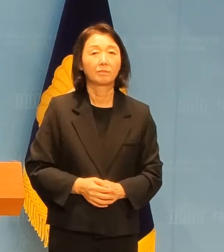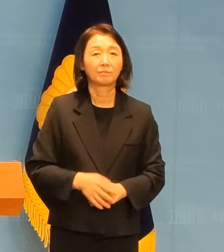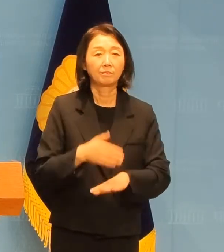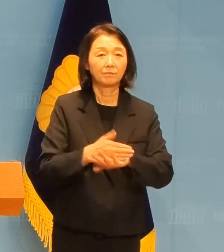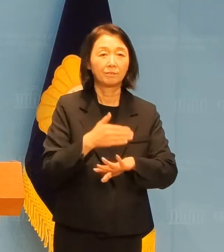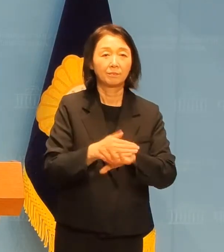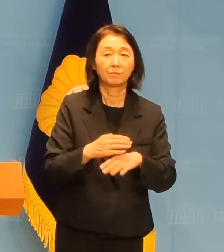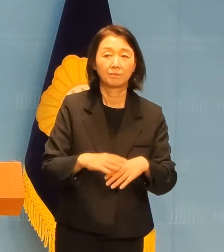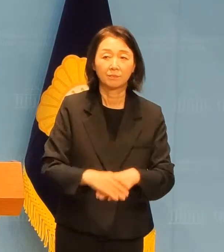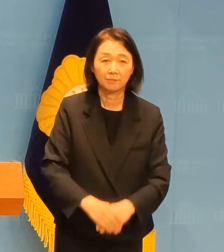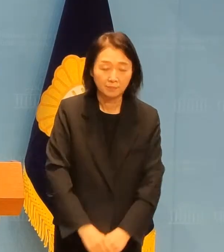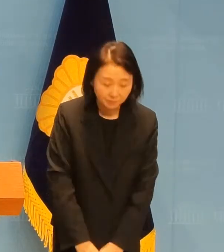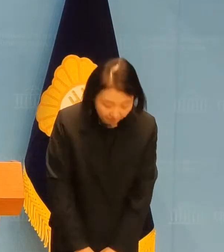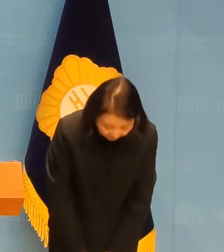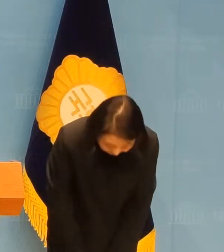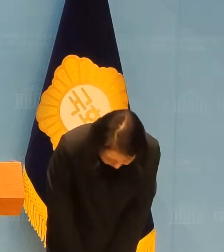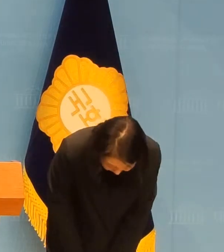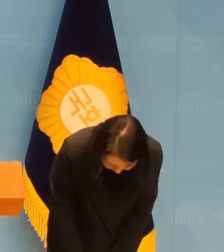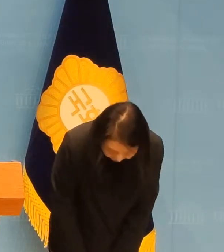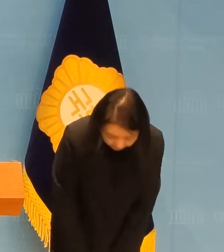감사합니다.